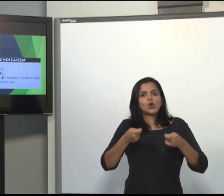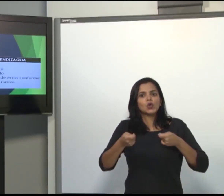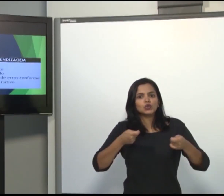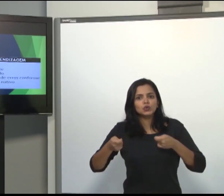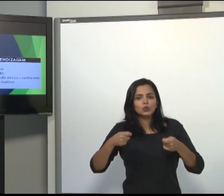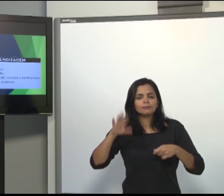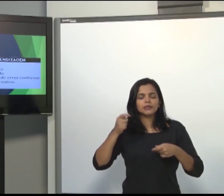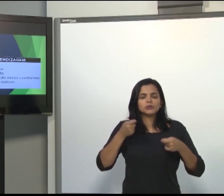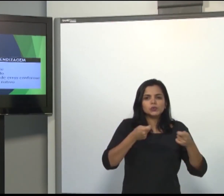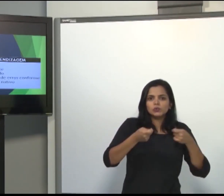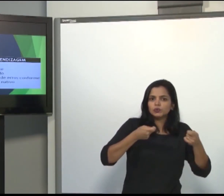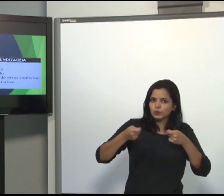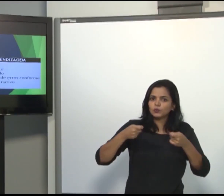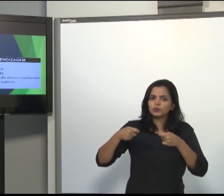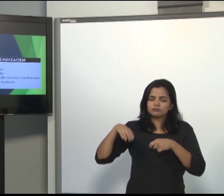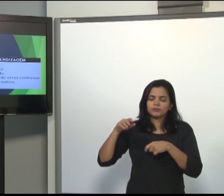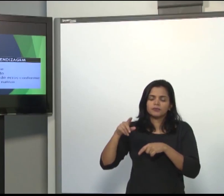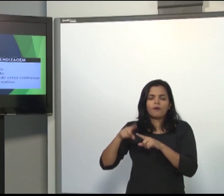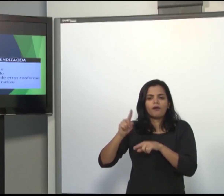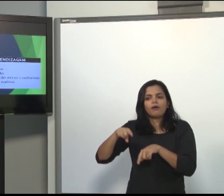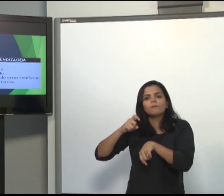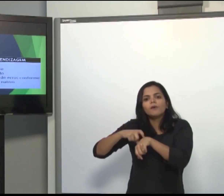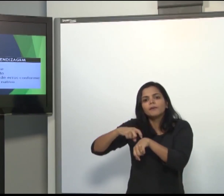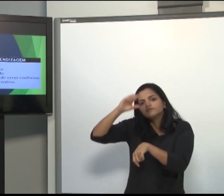maior no momento da aprendizagem.